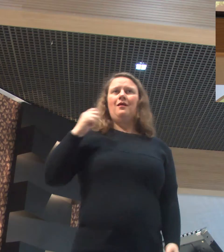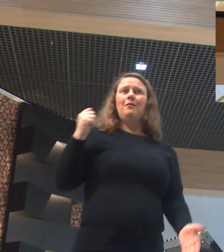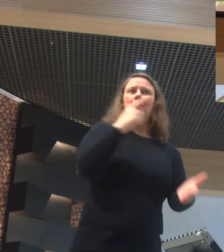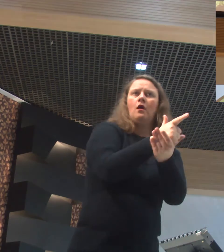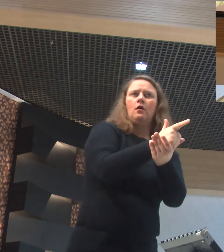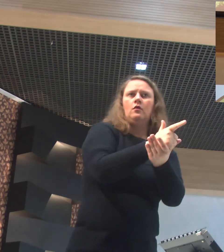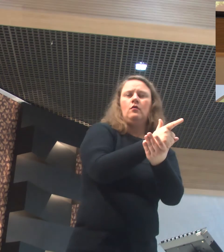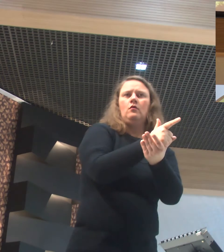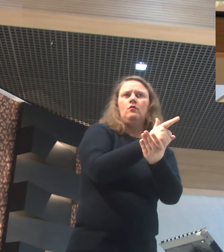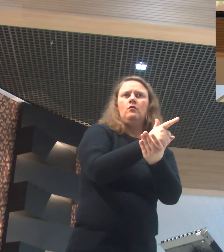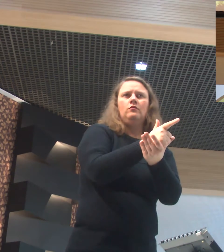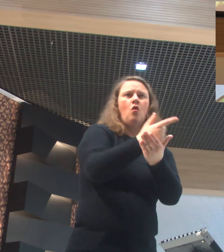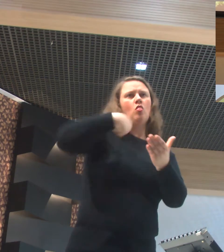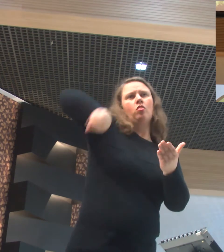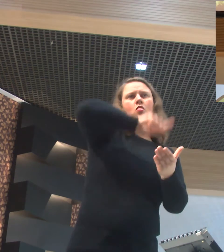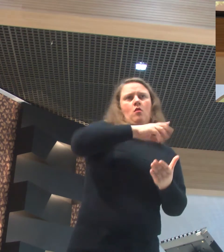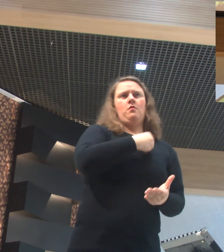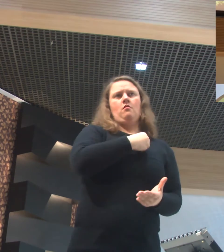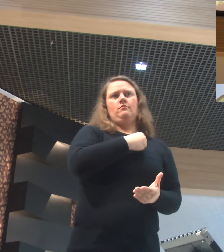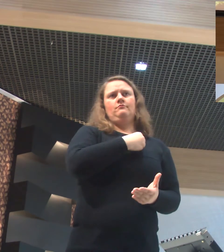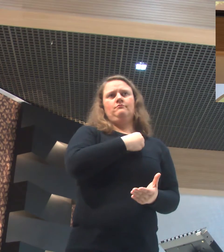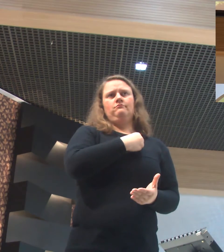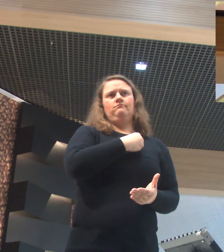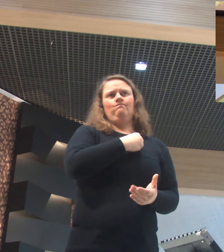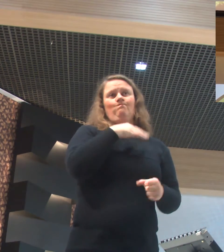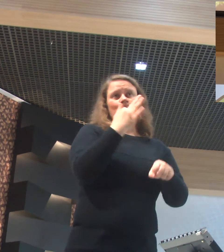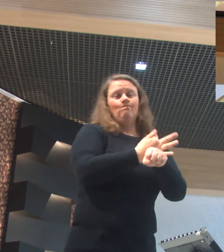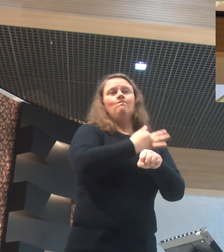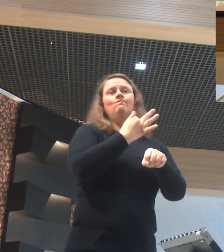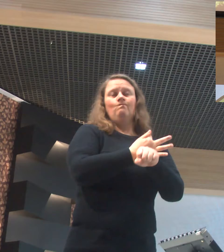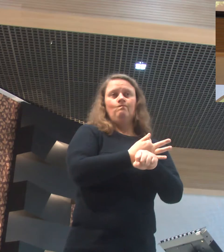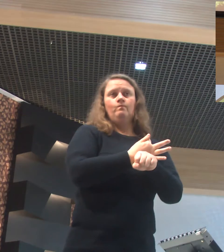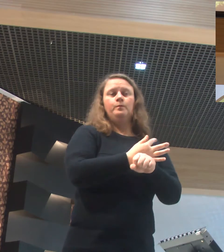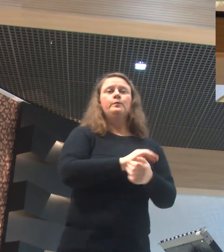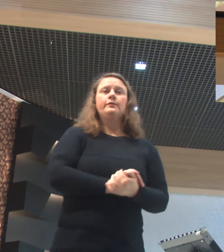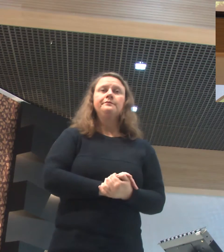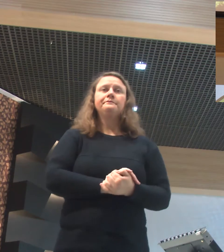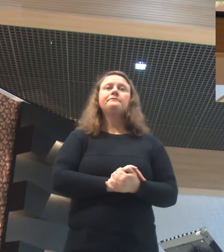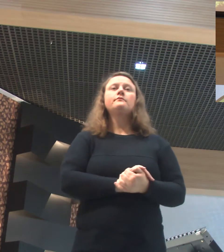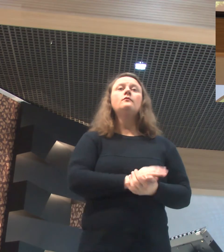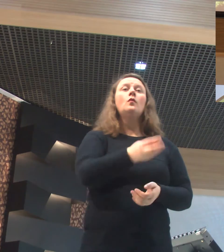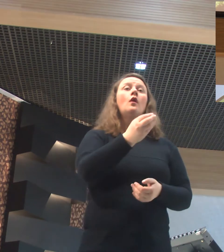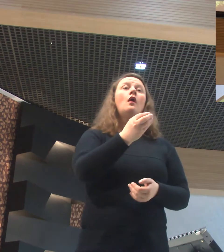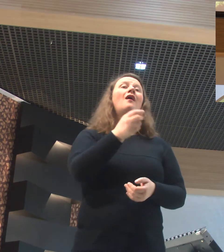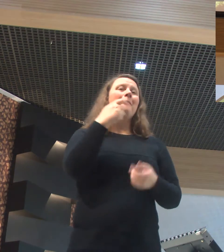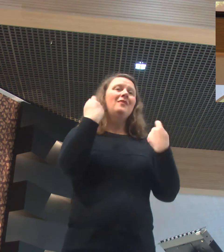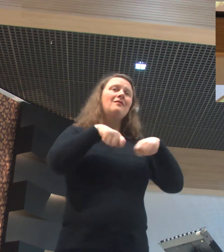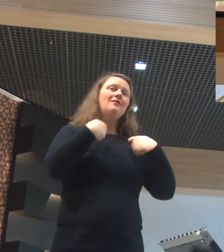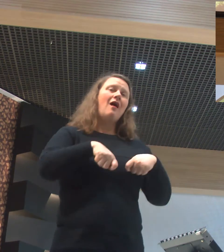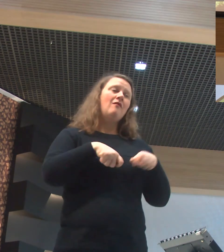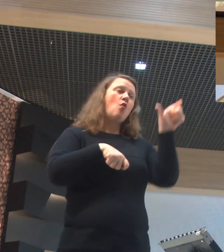A lei cerimonial envolvia que o pecado fosse